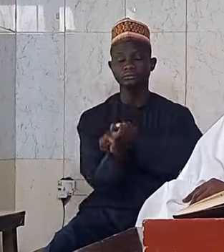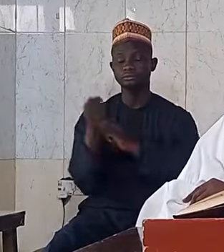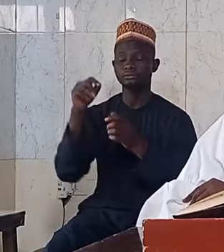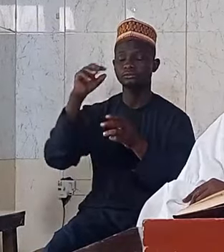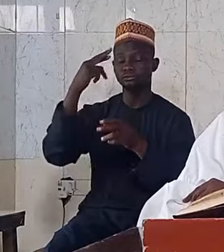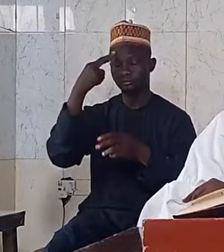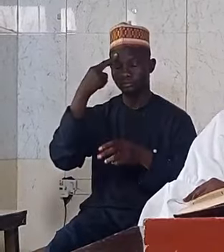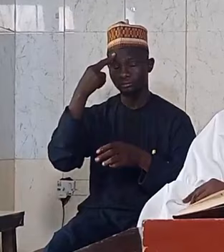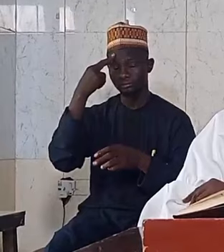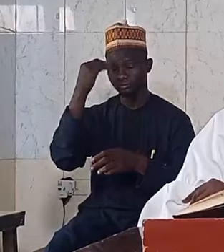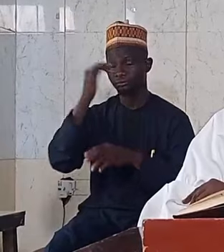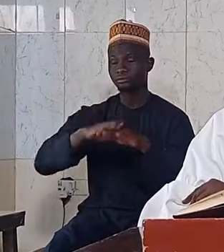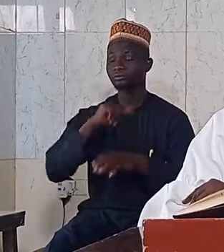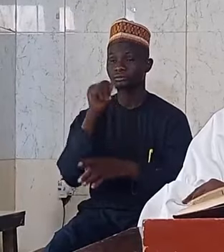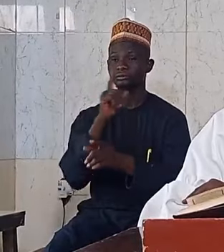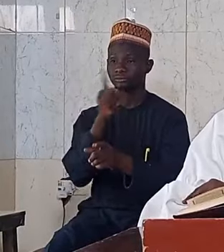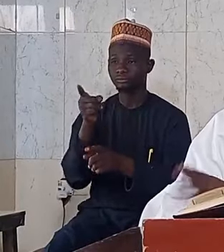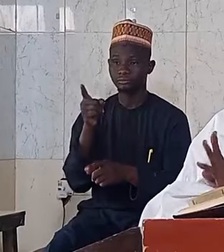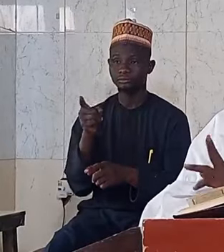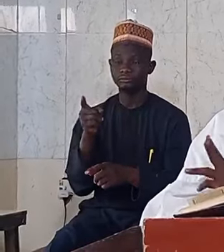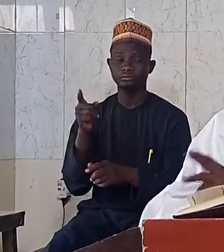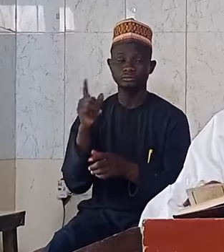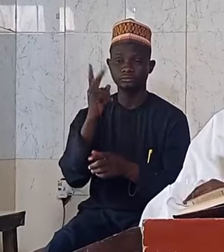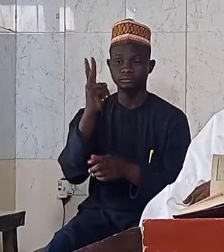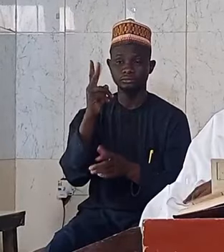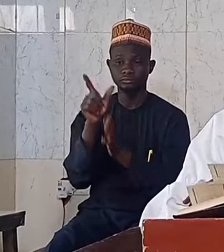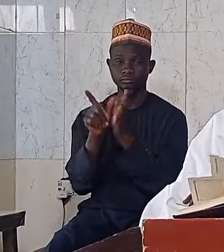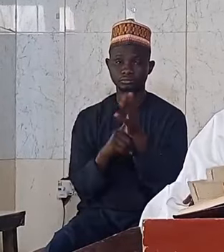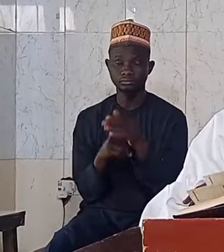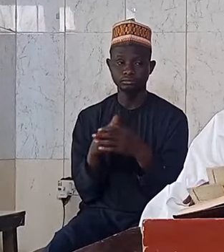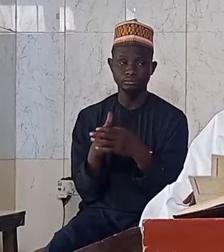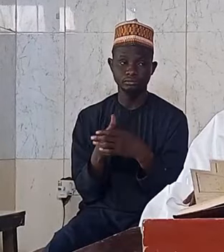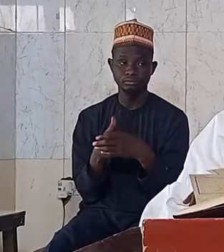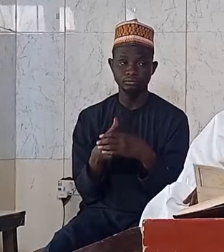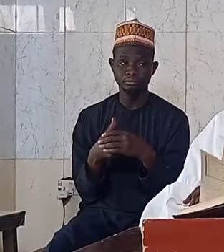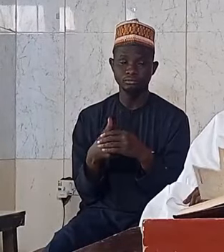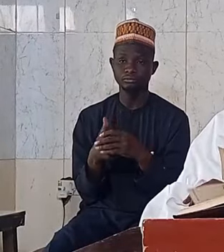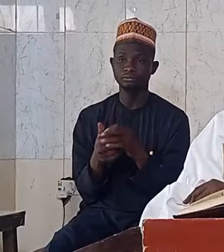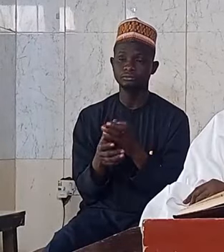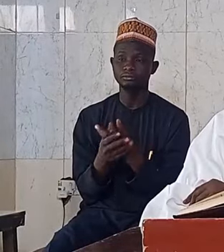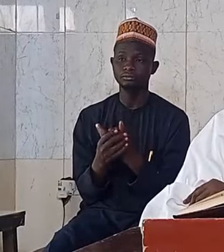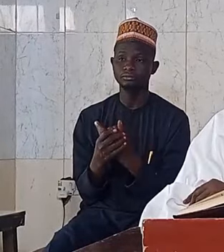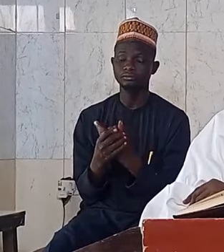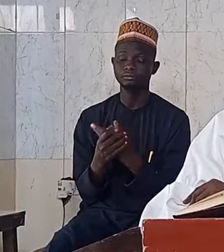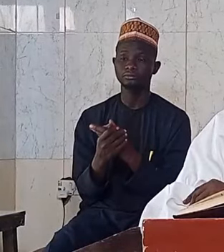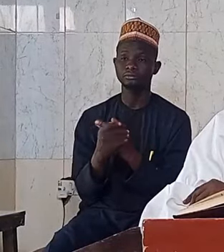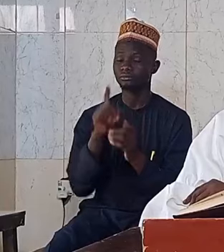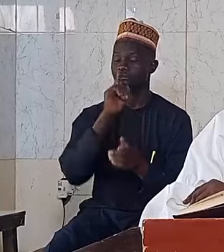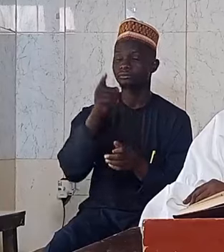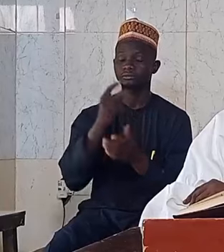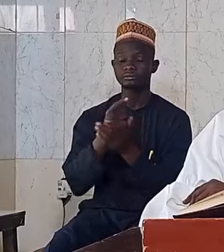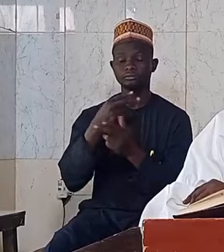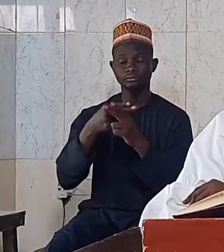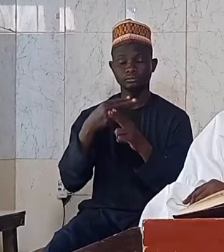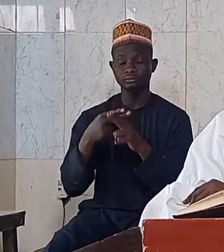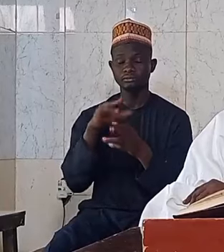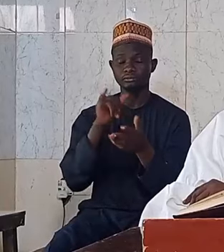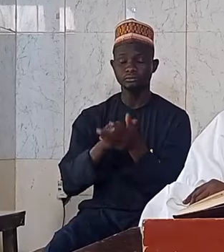سببي بحقيقي با نعتي إلي بيني أكوي نعت حقيقي